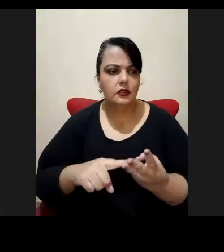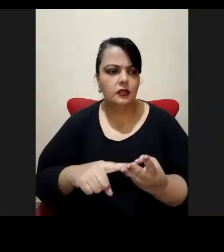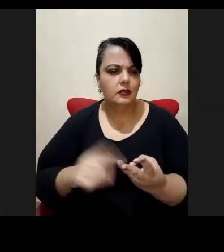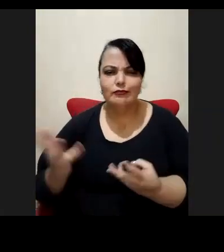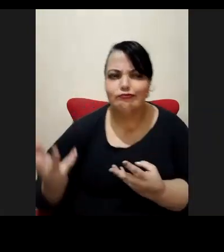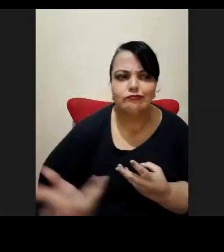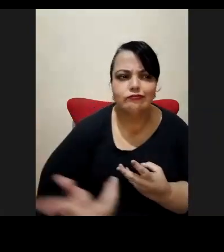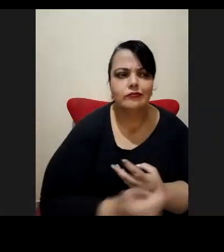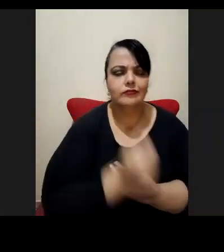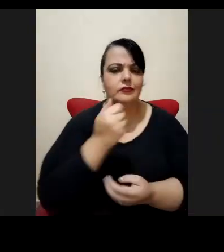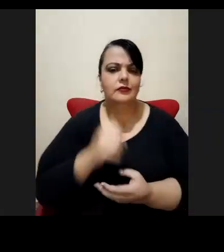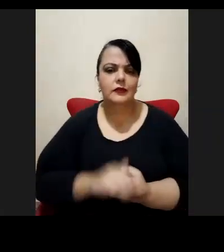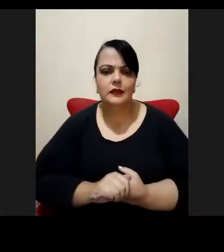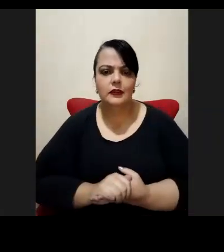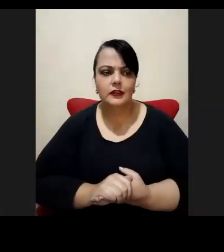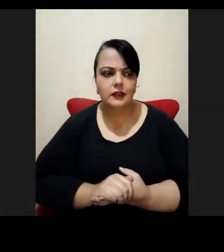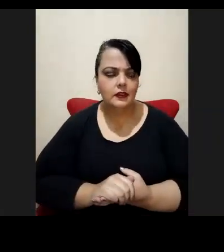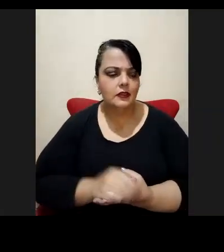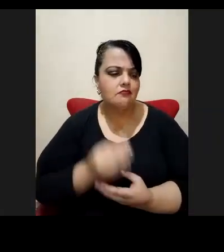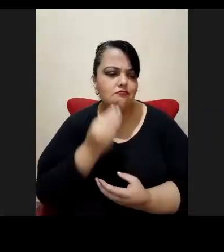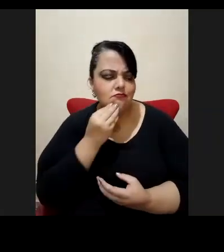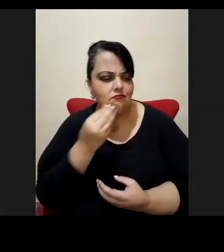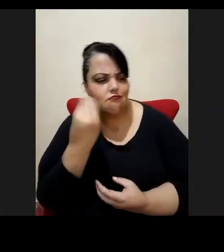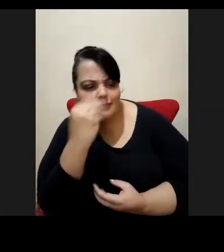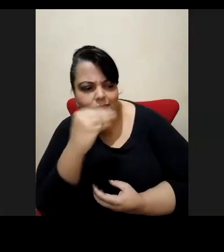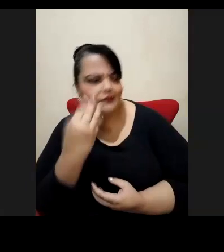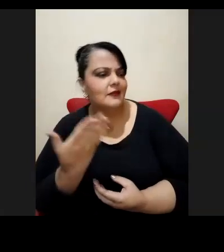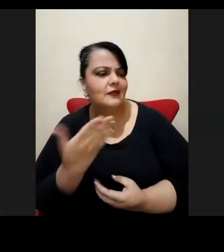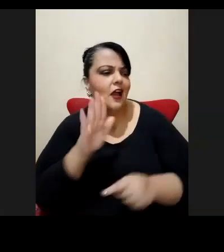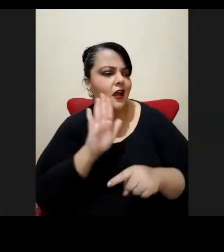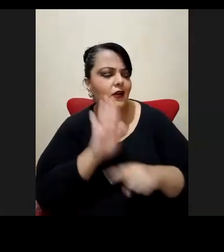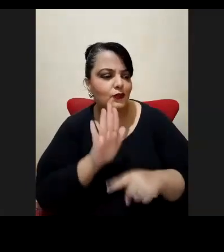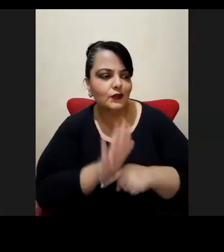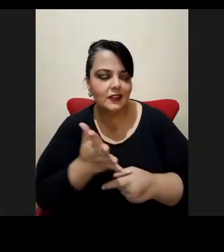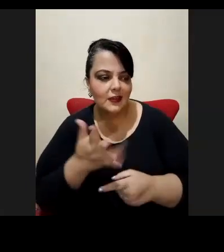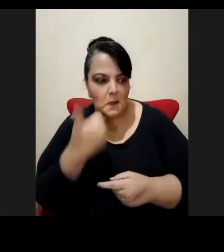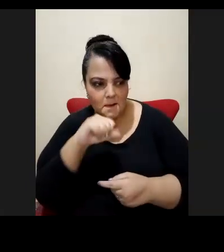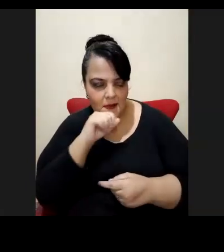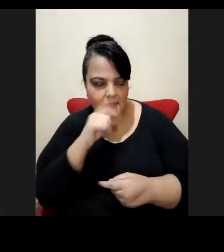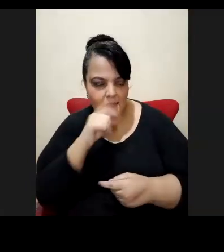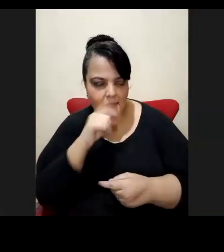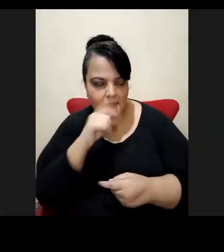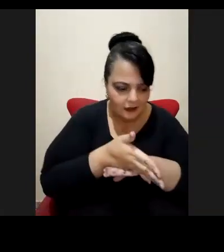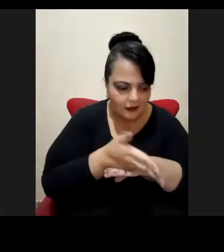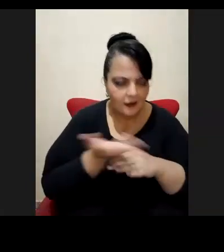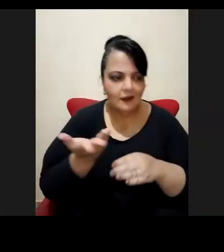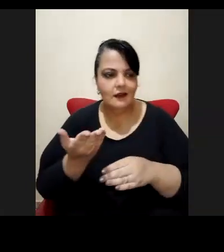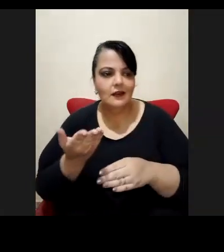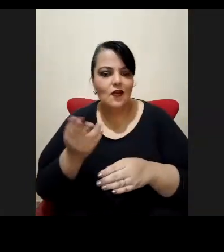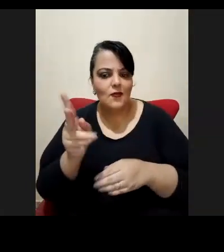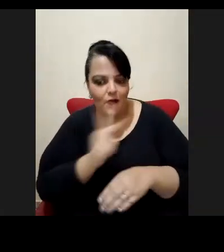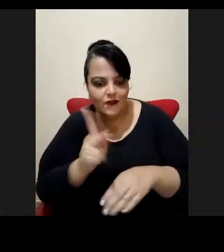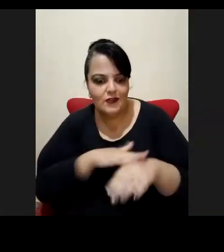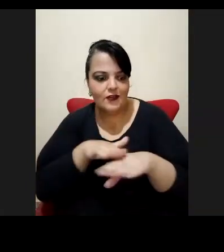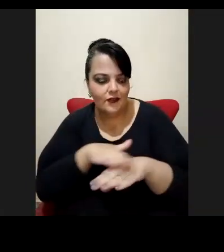né? Será que você não pode ajudá-lo, né? Tem até alguns pais que fazem isso, que dão um jeito do filho